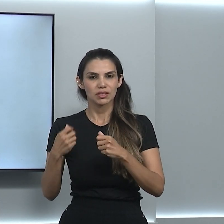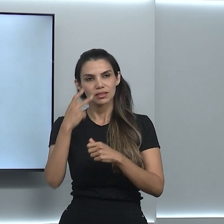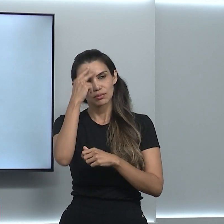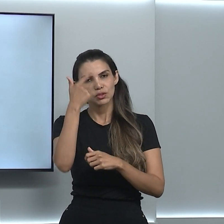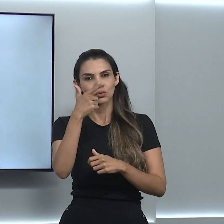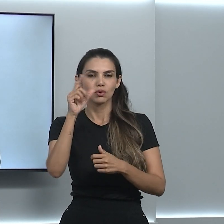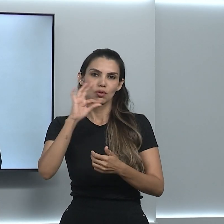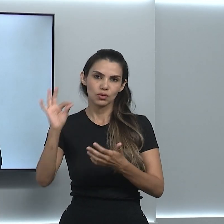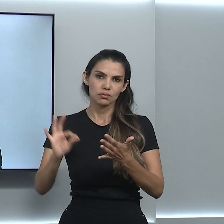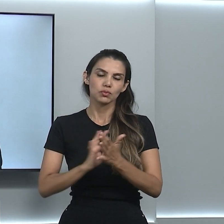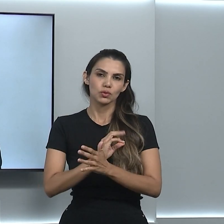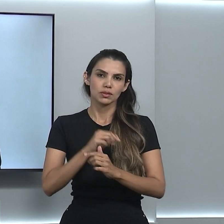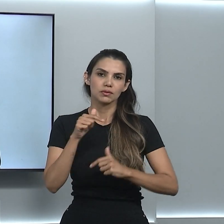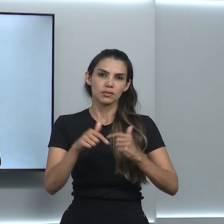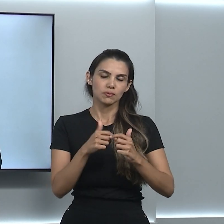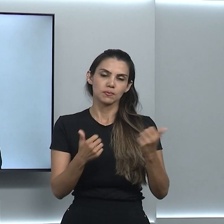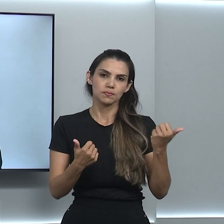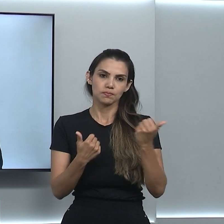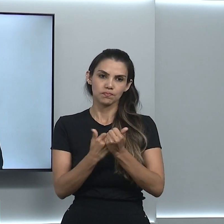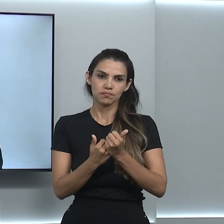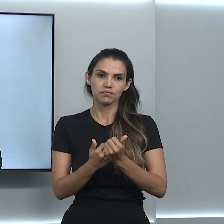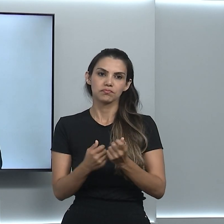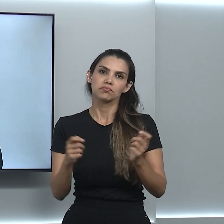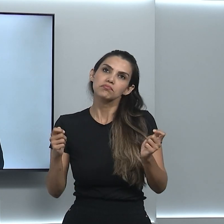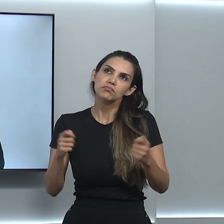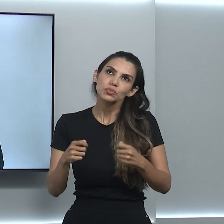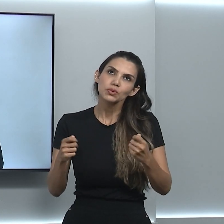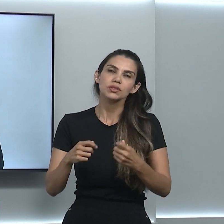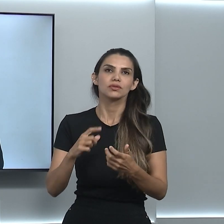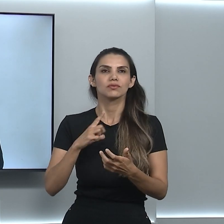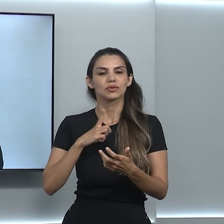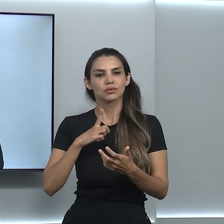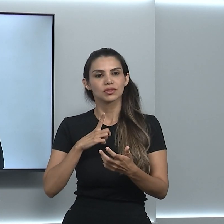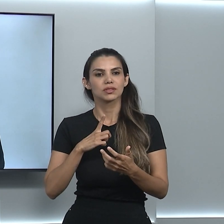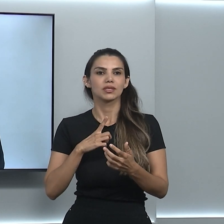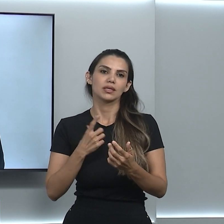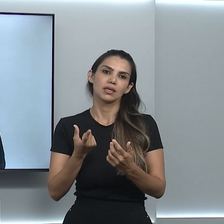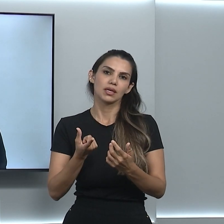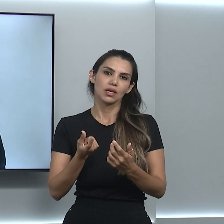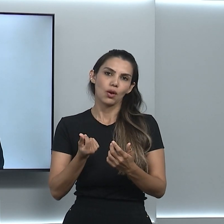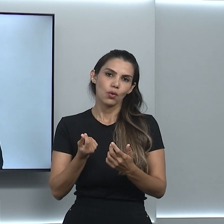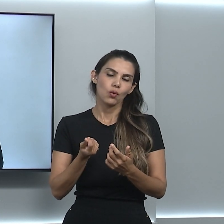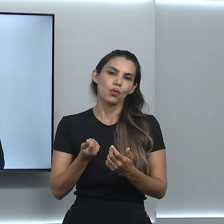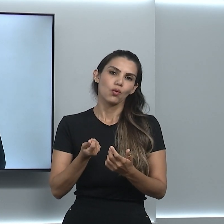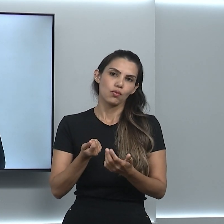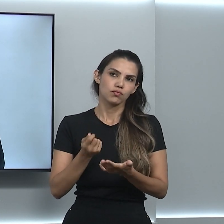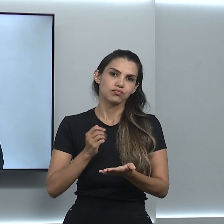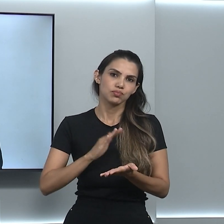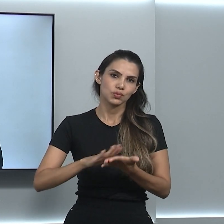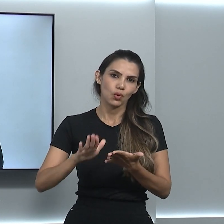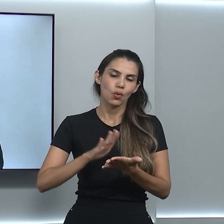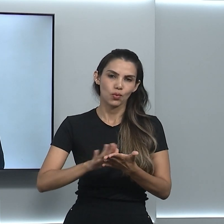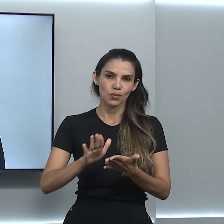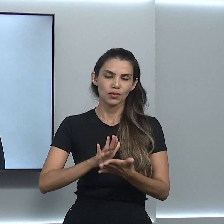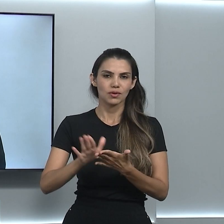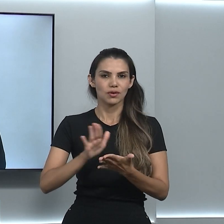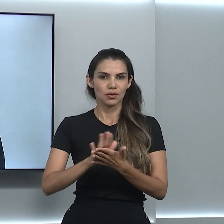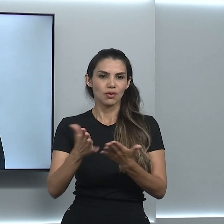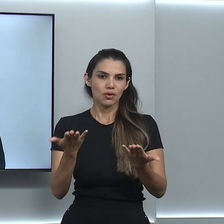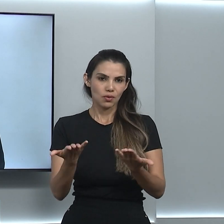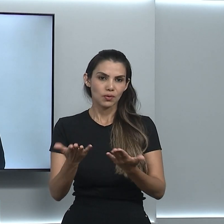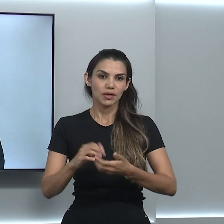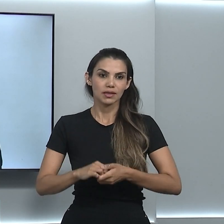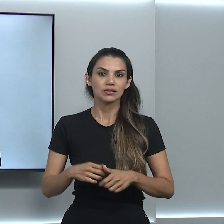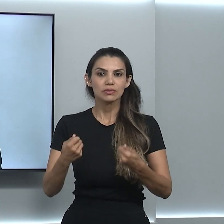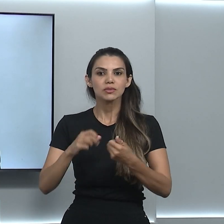contratado. Então, isso pode, em algum nível, ter algum tipo de custo, tanto pensando numa elevação do custo pela